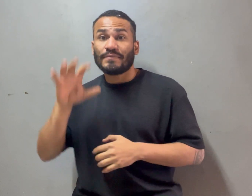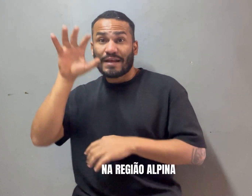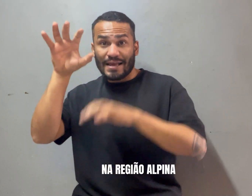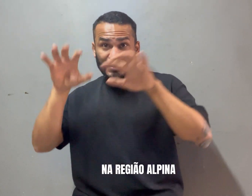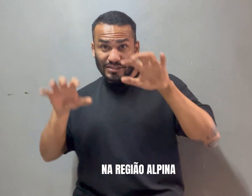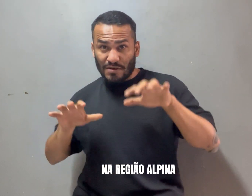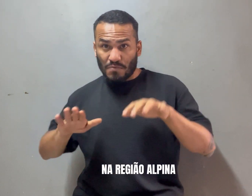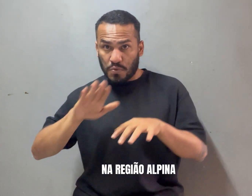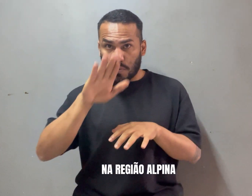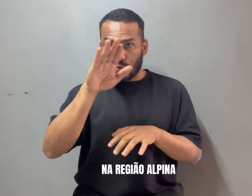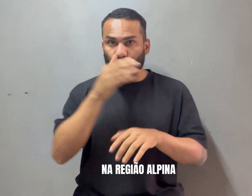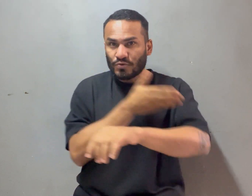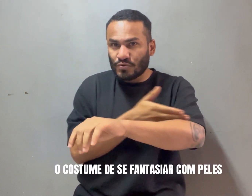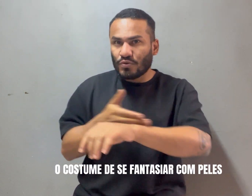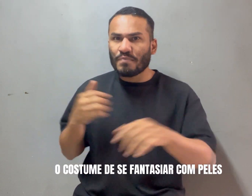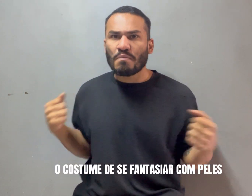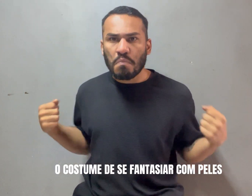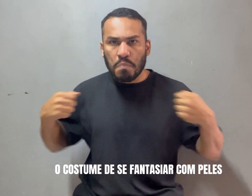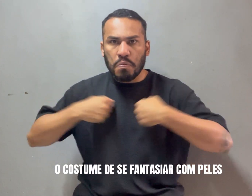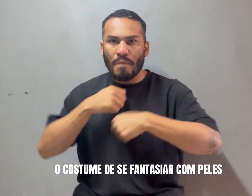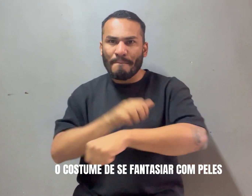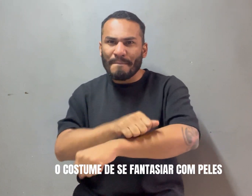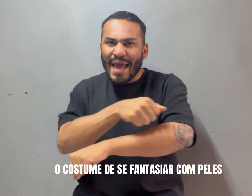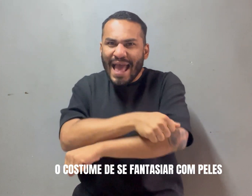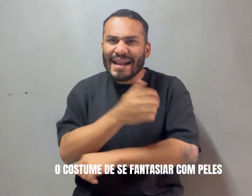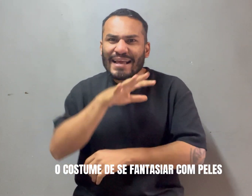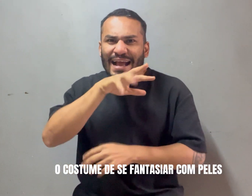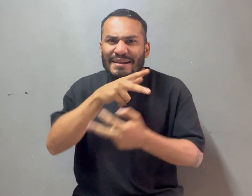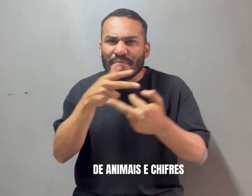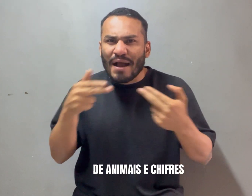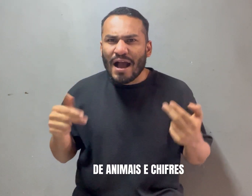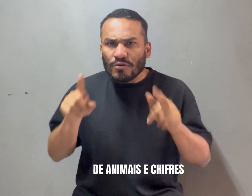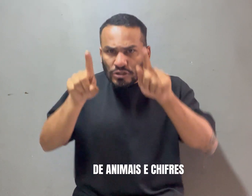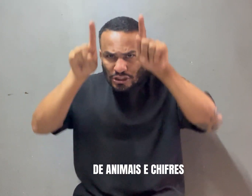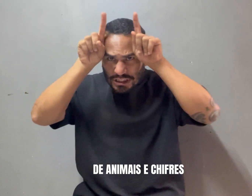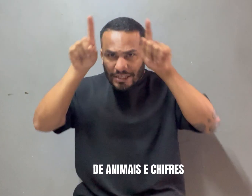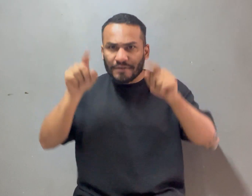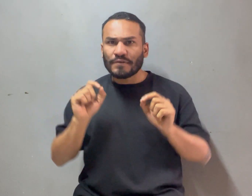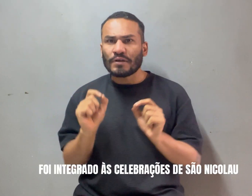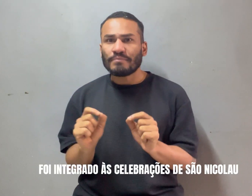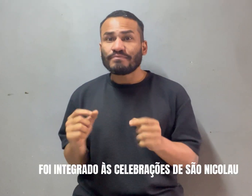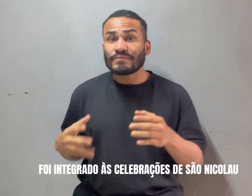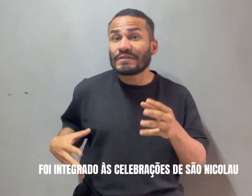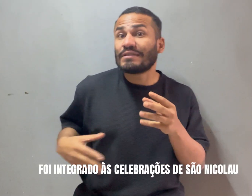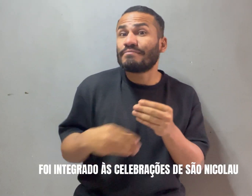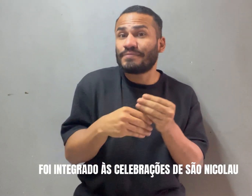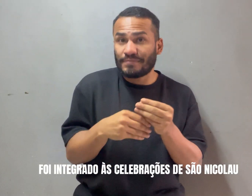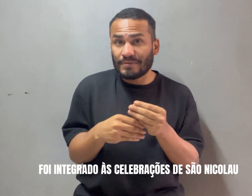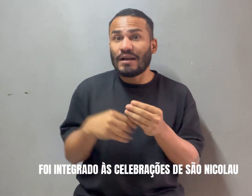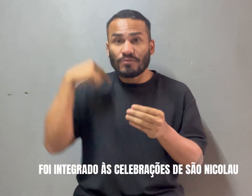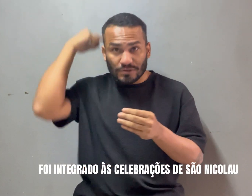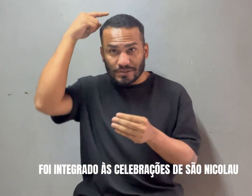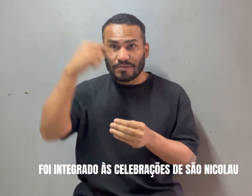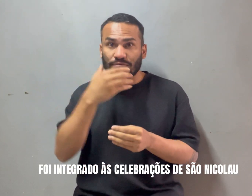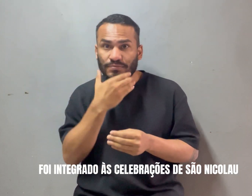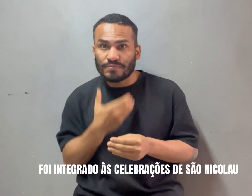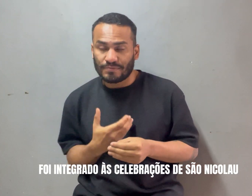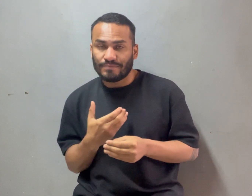Na região alpina, o costume de se fantasiar com peles de animais e chifres foi integrado às celebrações de São Nicolau,